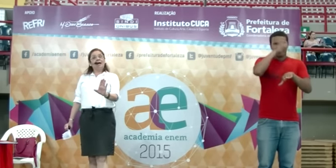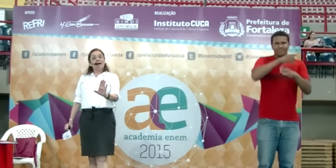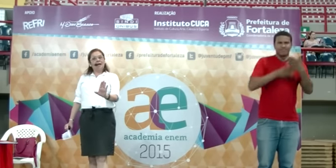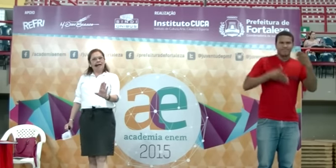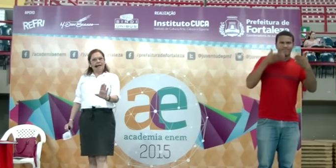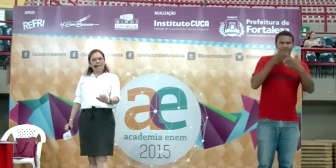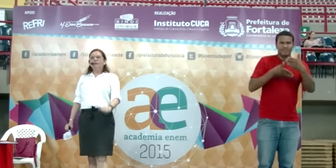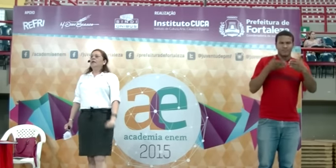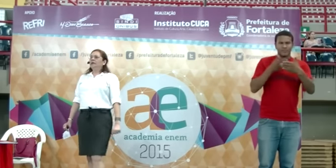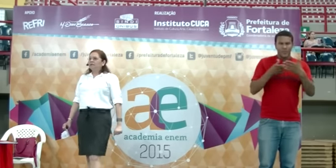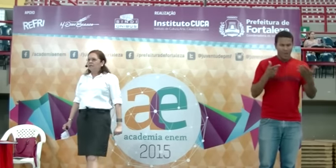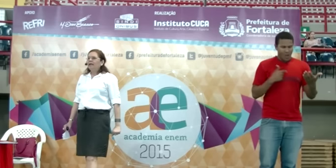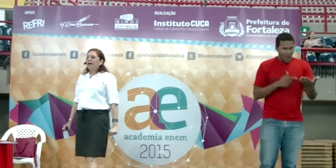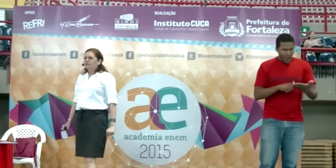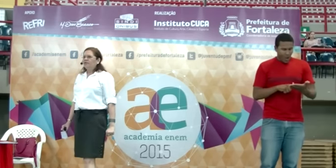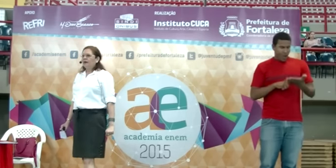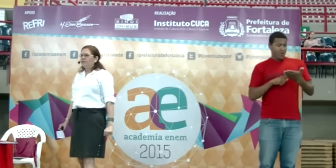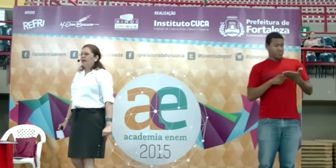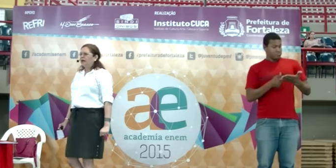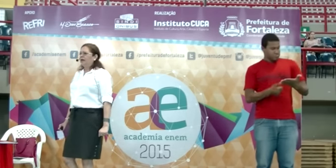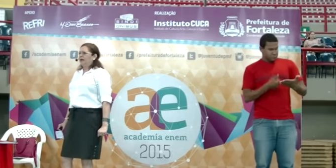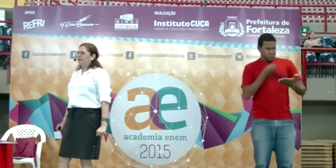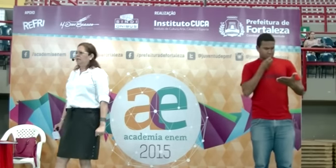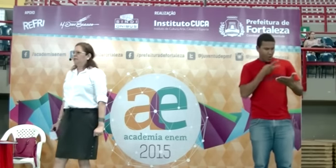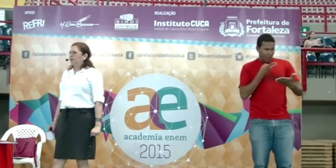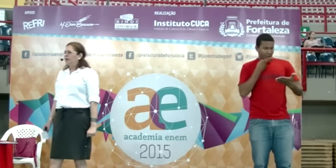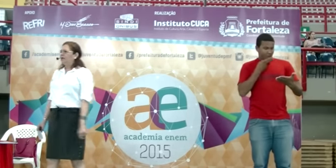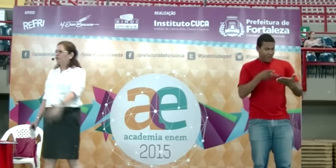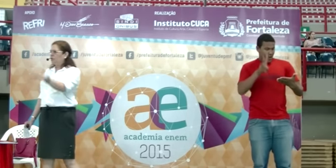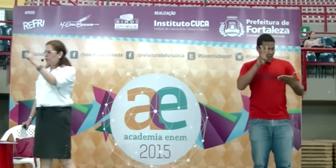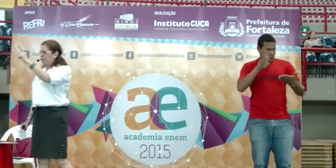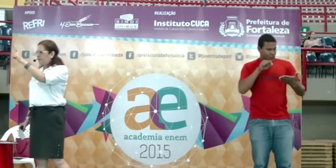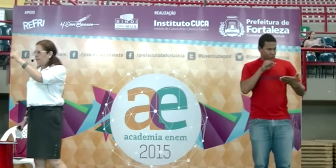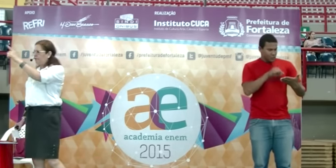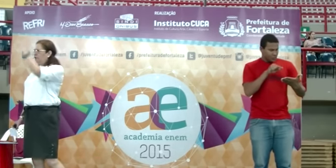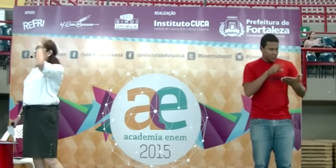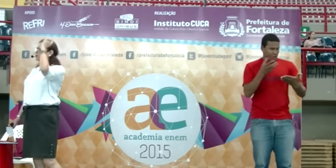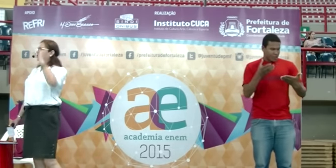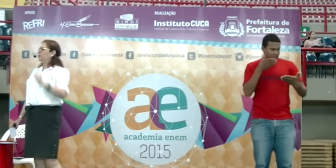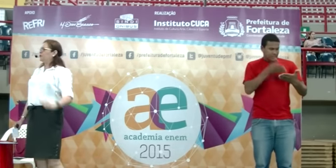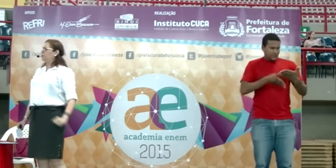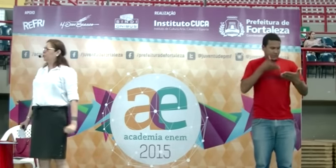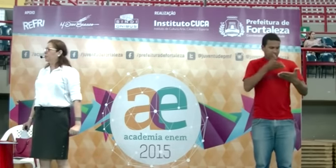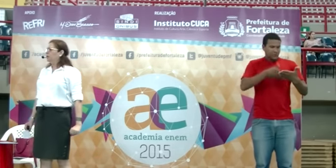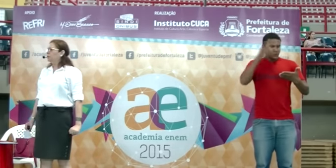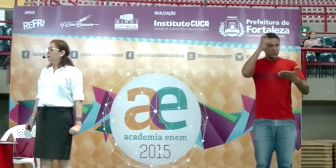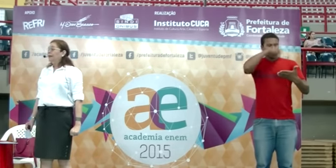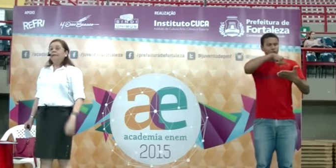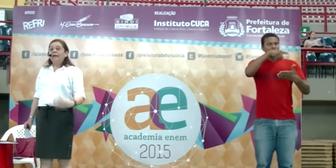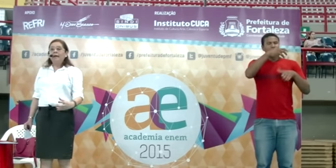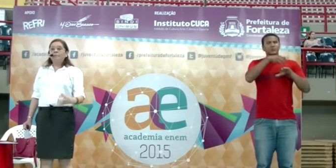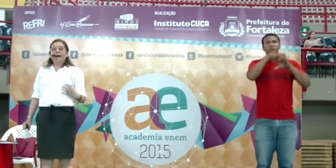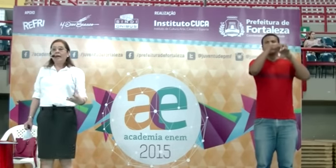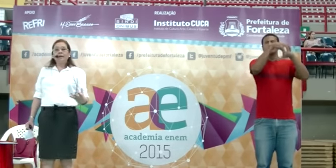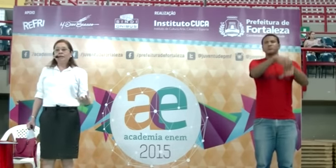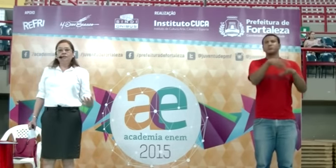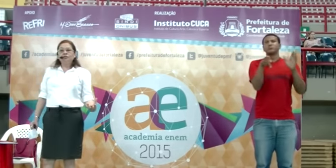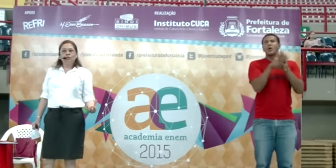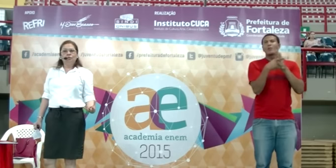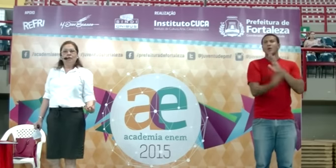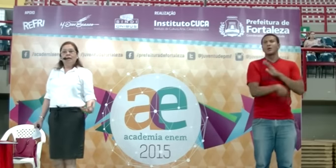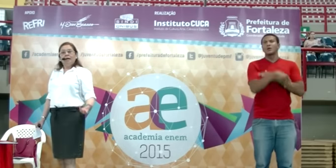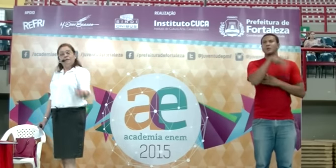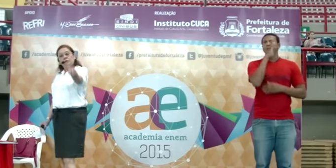diz: ah, esse cara vai falar na redação dele sobre os desafios do transporte público. Tema